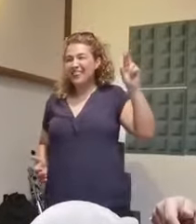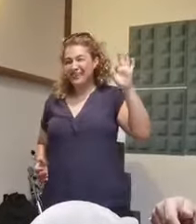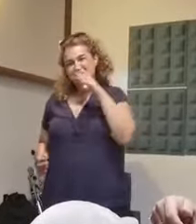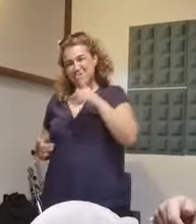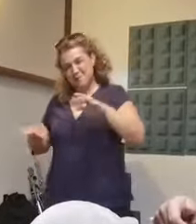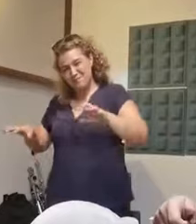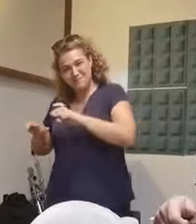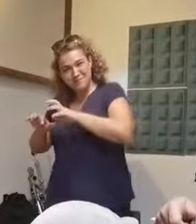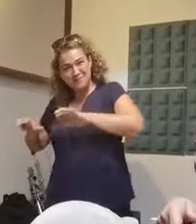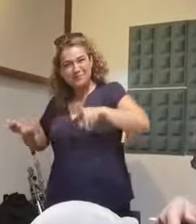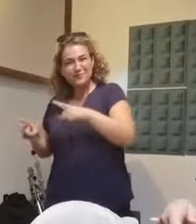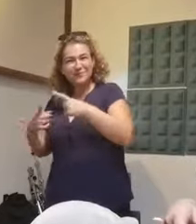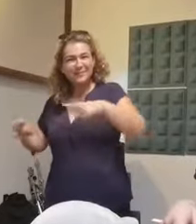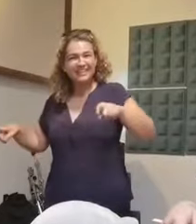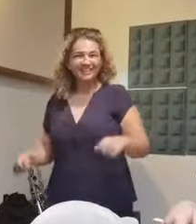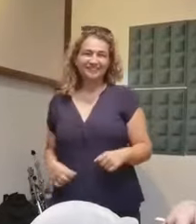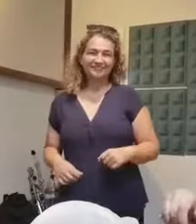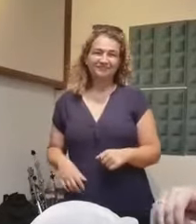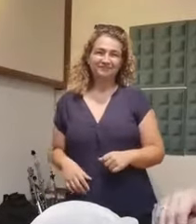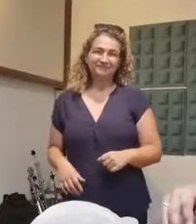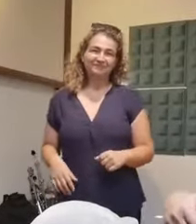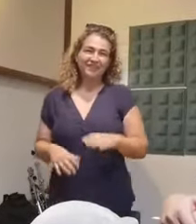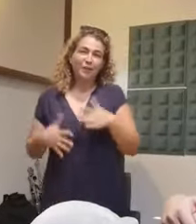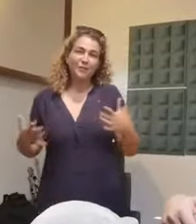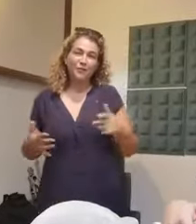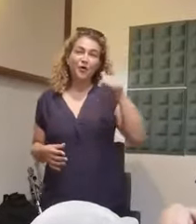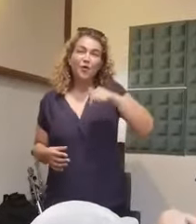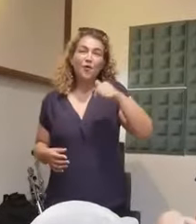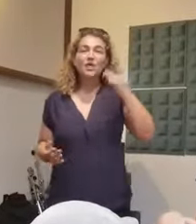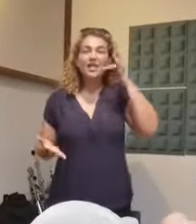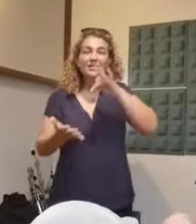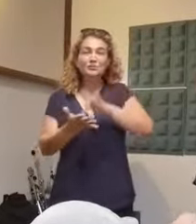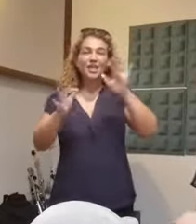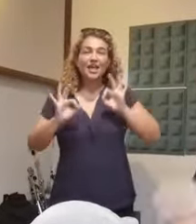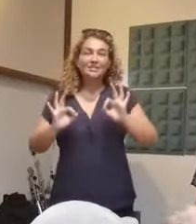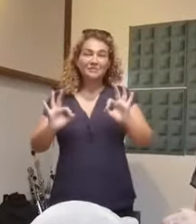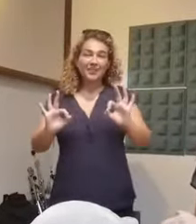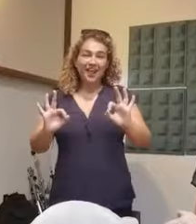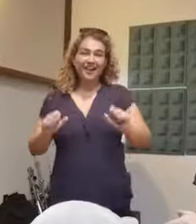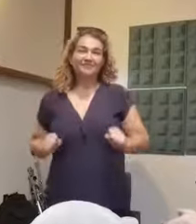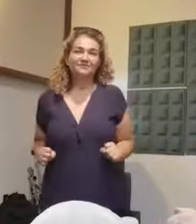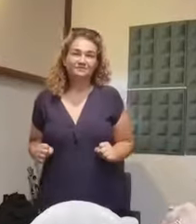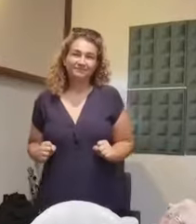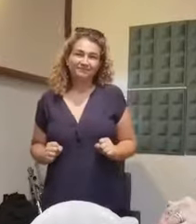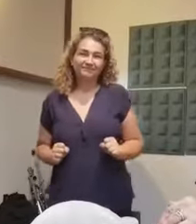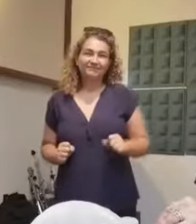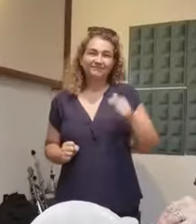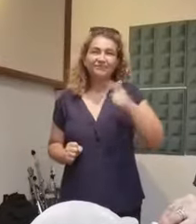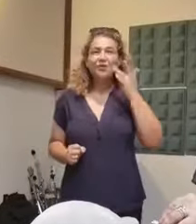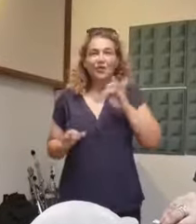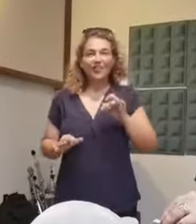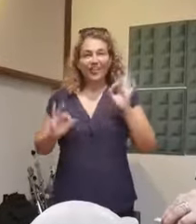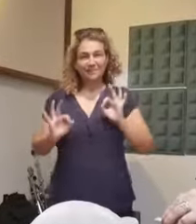música. Bueno, pues os vamos a contar. Hoy es un día especial. Me dicen que todo bien. Hoy es un día